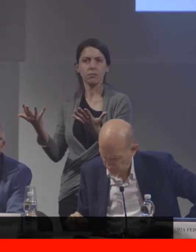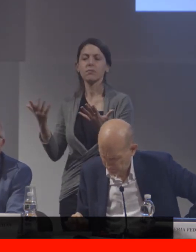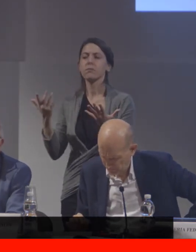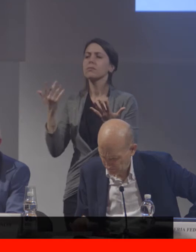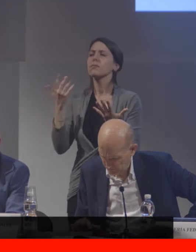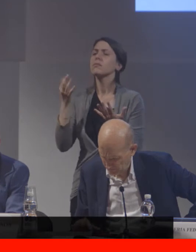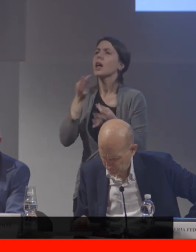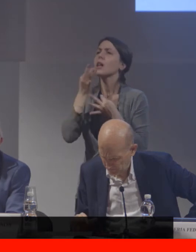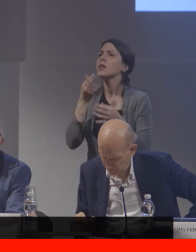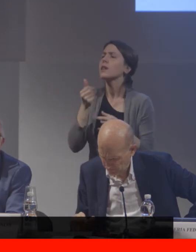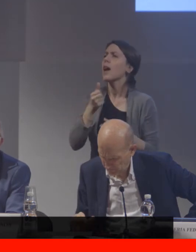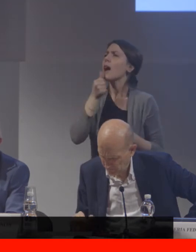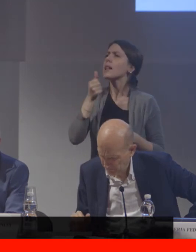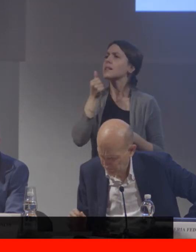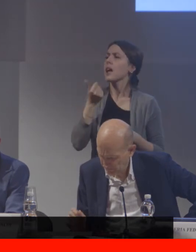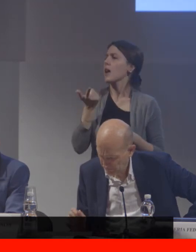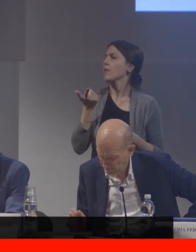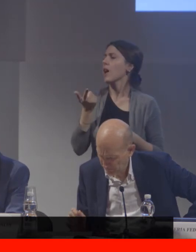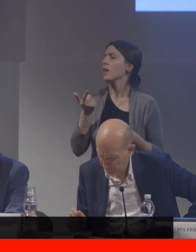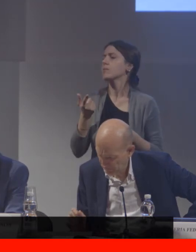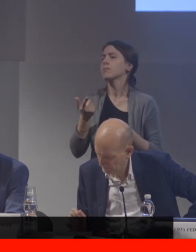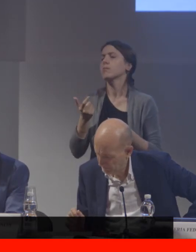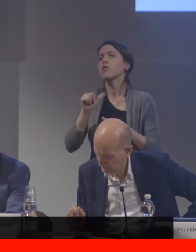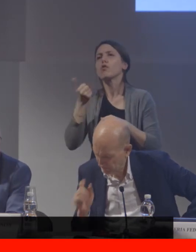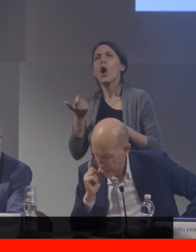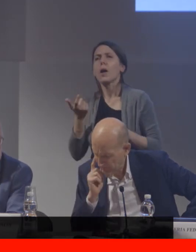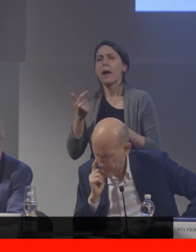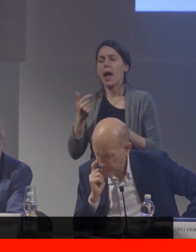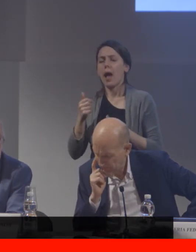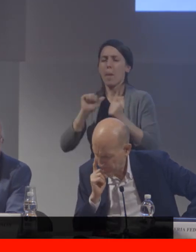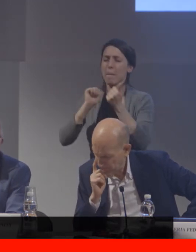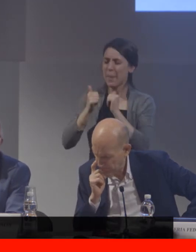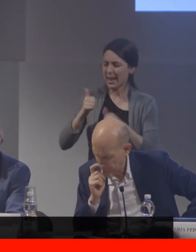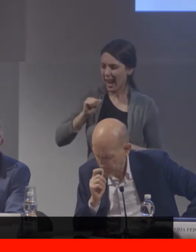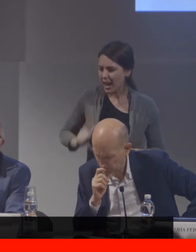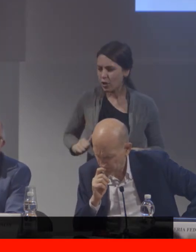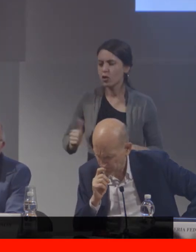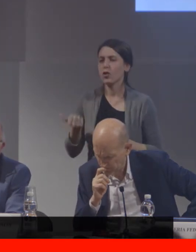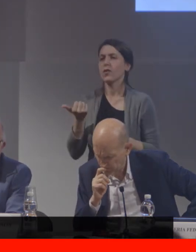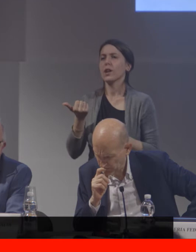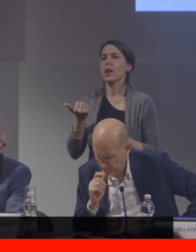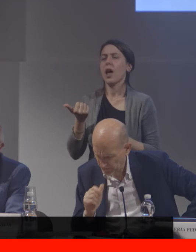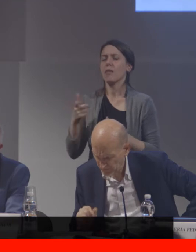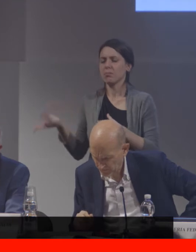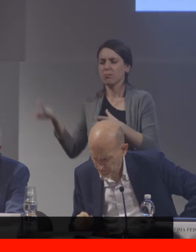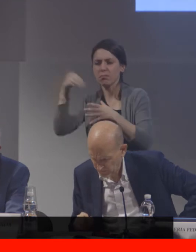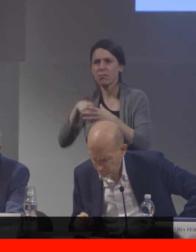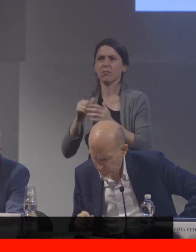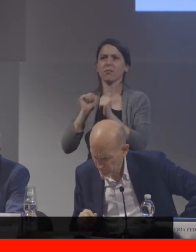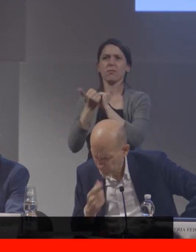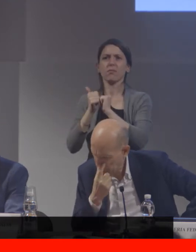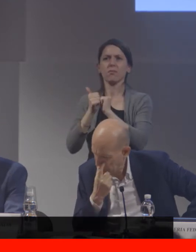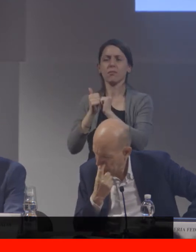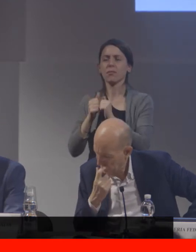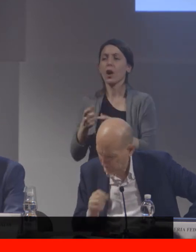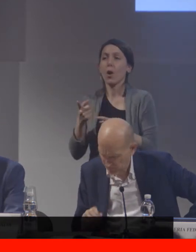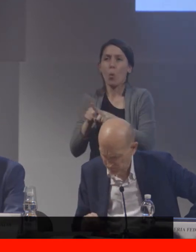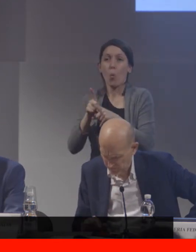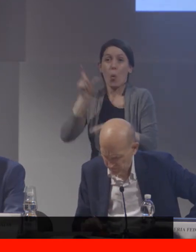di farne strumento di una battaglia civile, di un impegno civile, come lui ha fatto appunto in tutti